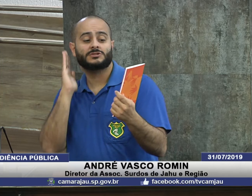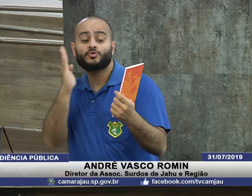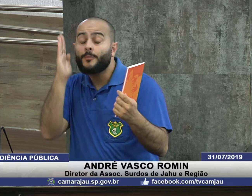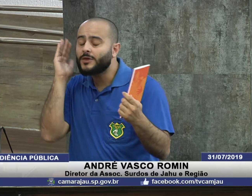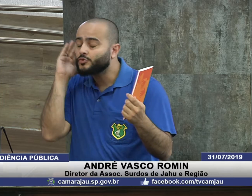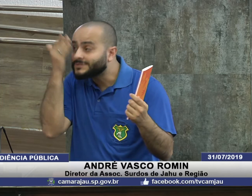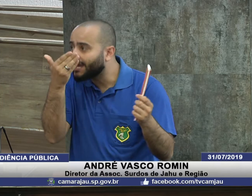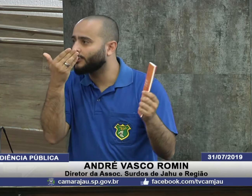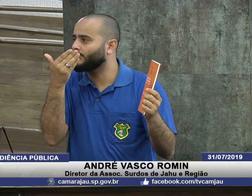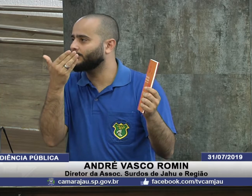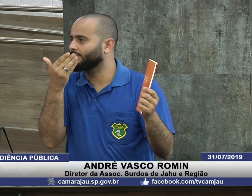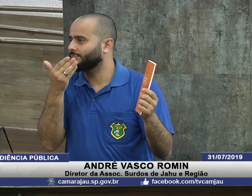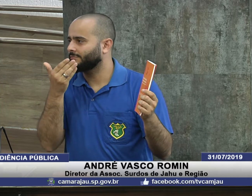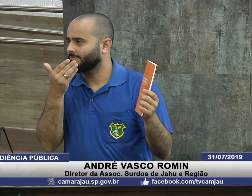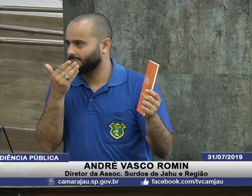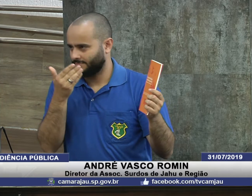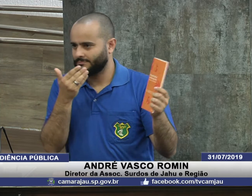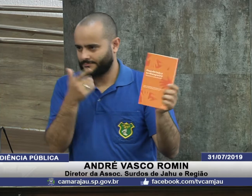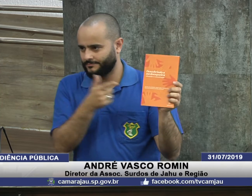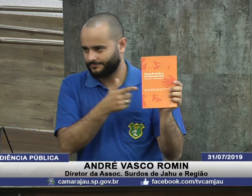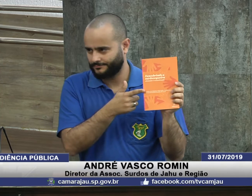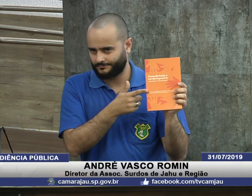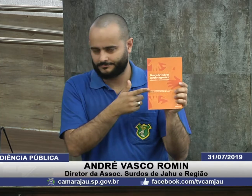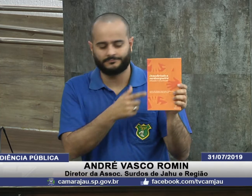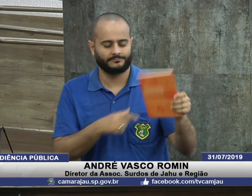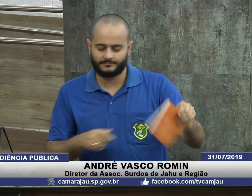O primeiro é Descobrindo a Surdo-Cegueira.